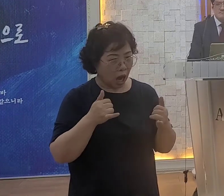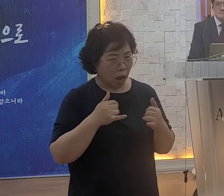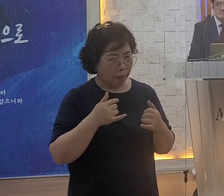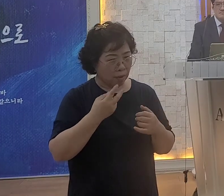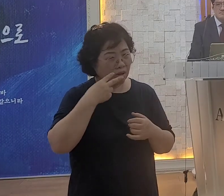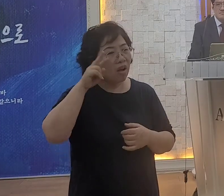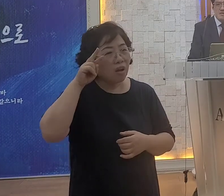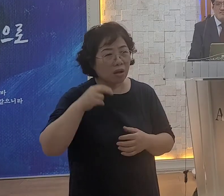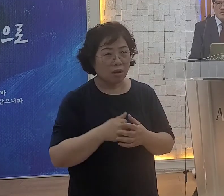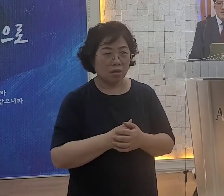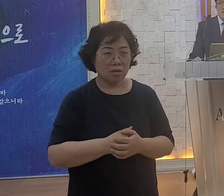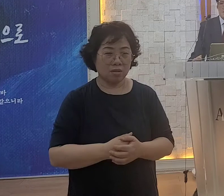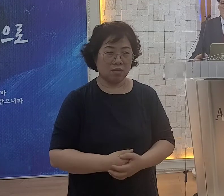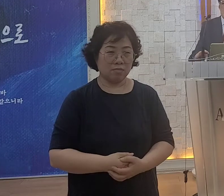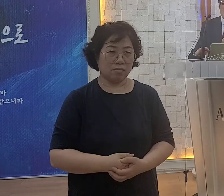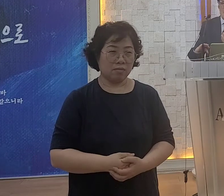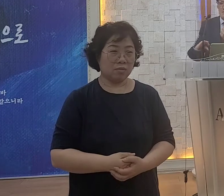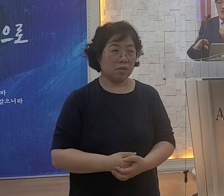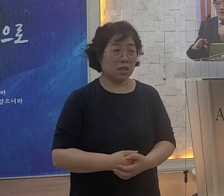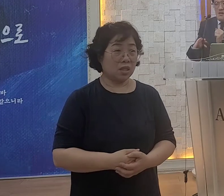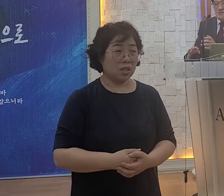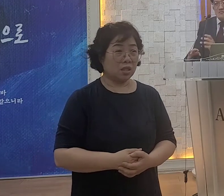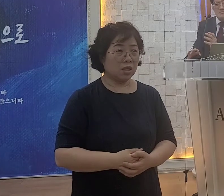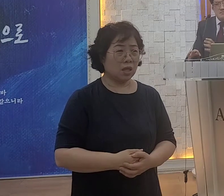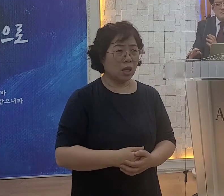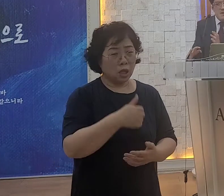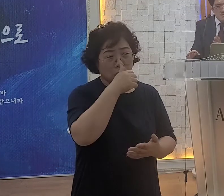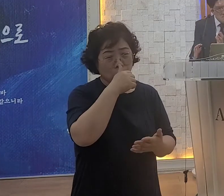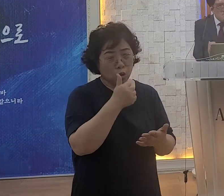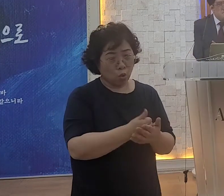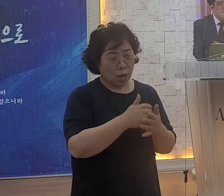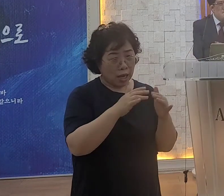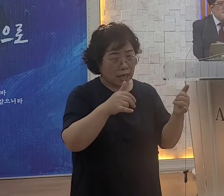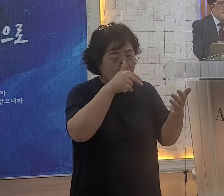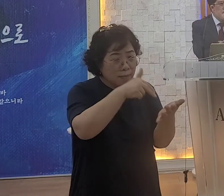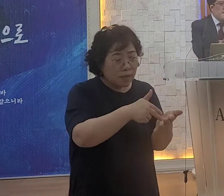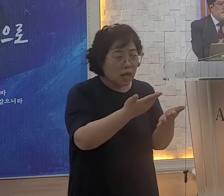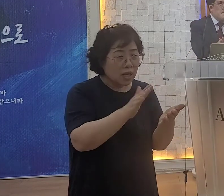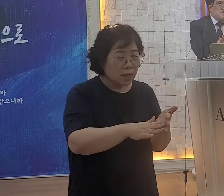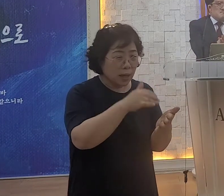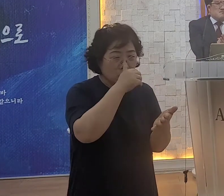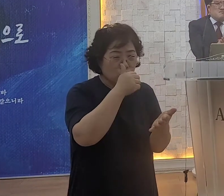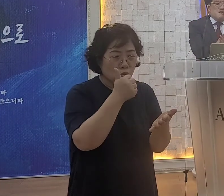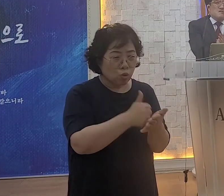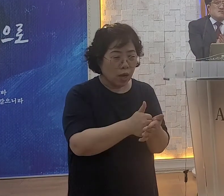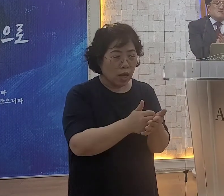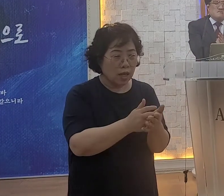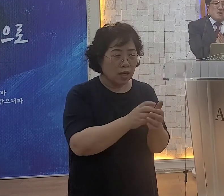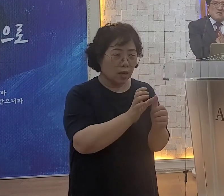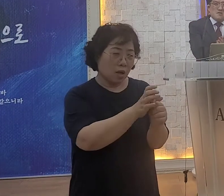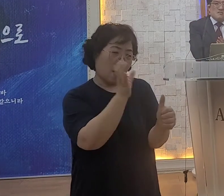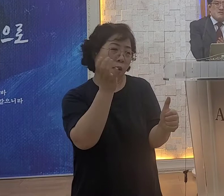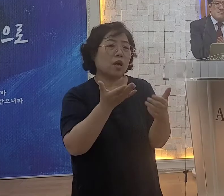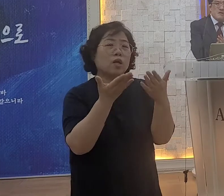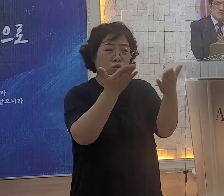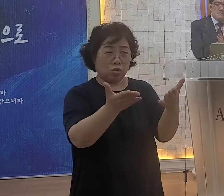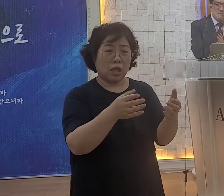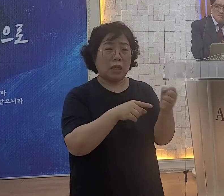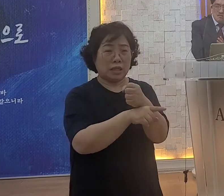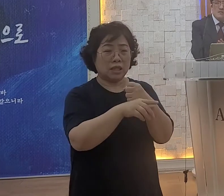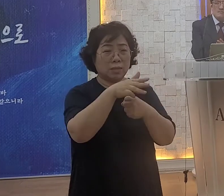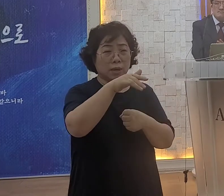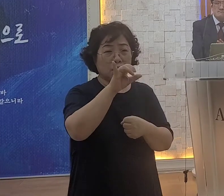정죄하잖아요. 세상 사람들에게 뭐라 말하는 것은 뭐 말할 것도 없고 우리 교회 안에서도 다른 사람에게